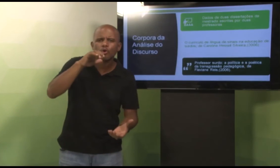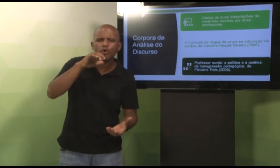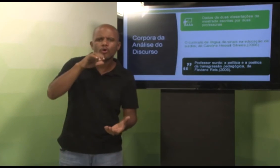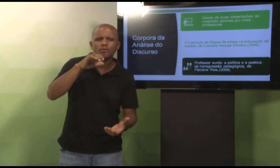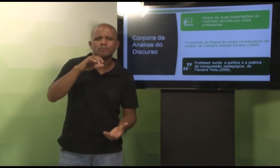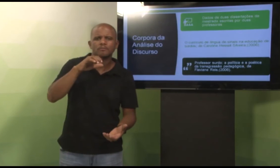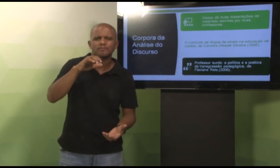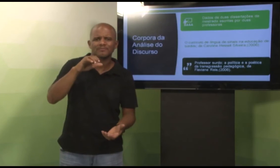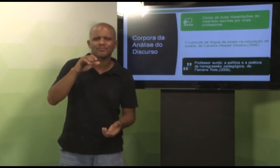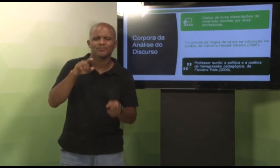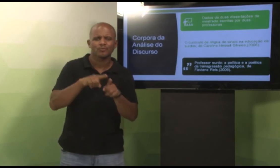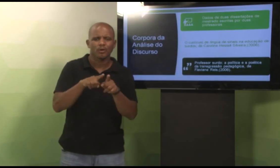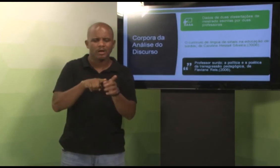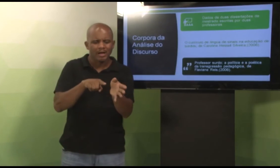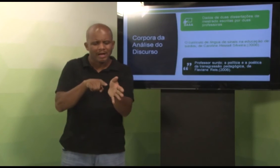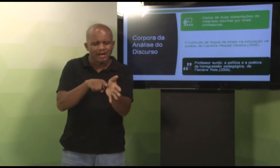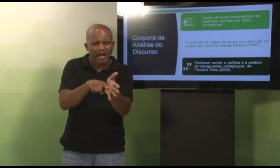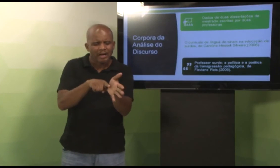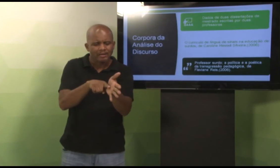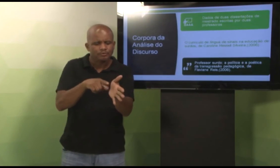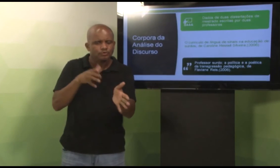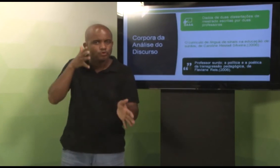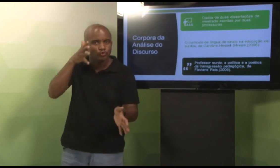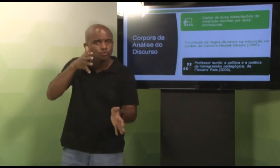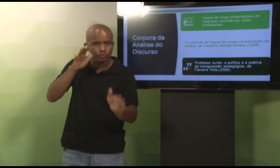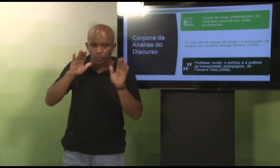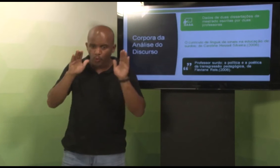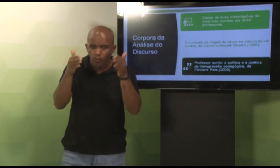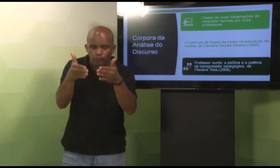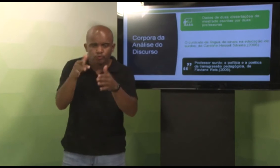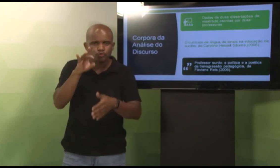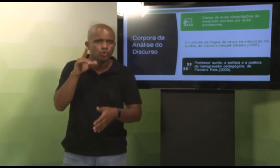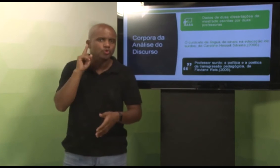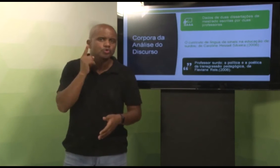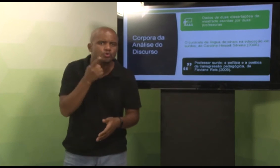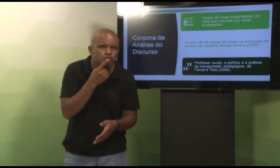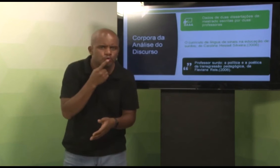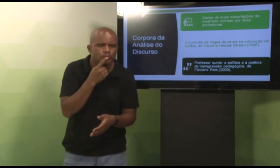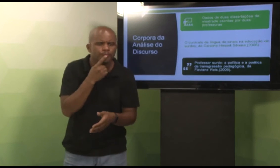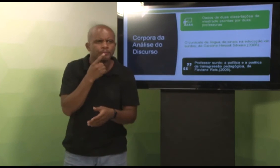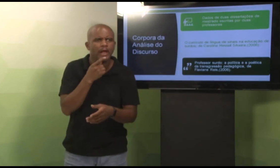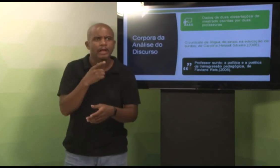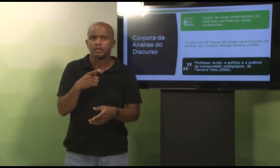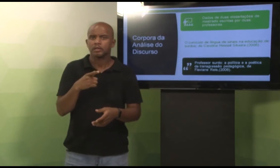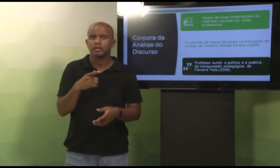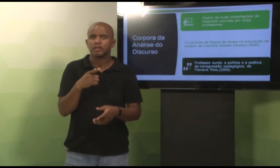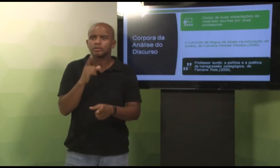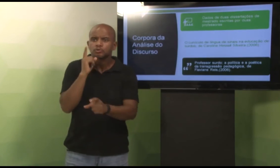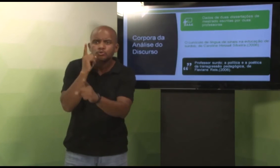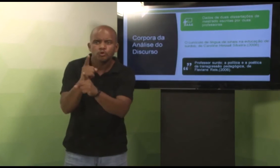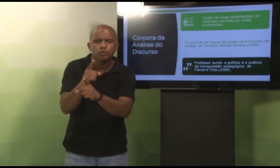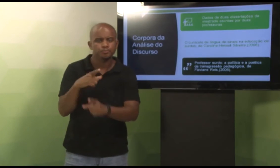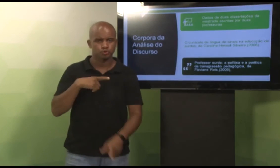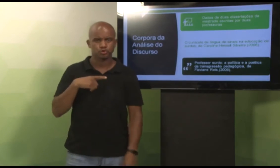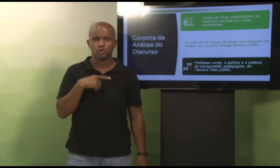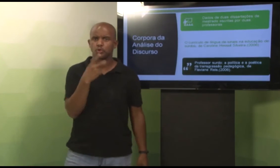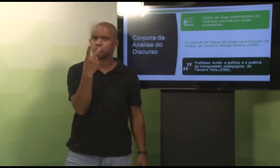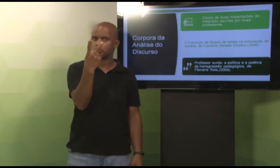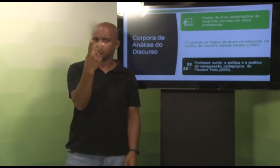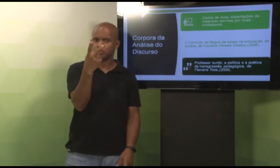Então, agora temos a corpora da análise do discurso, com foco